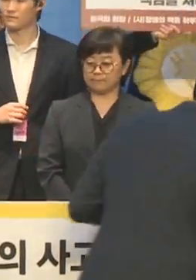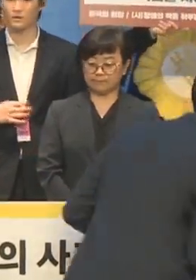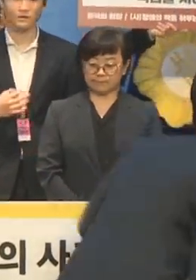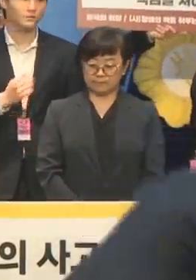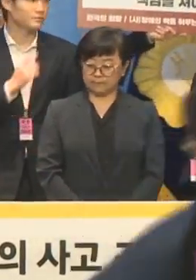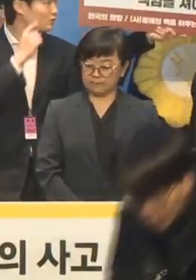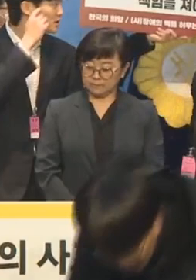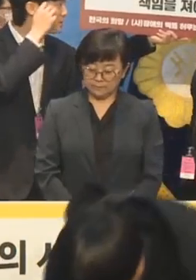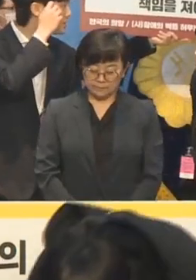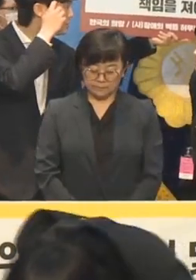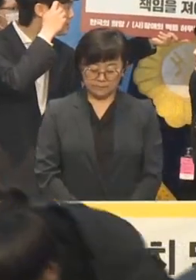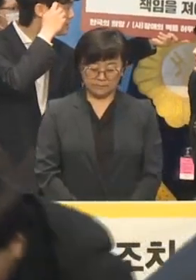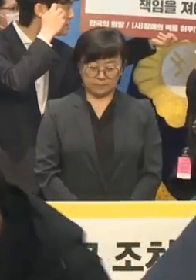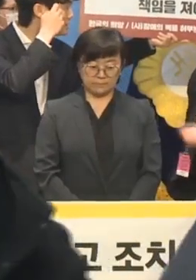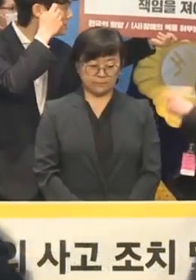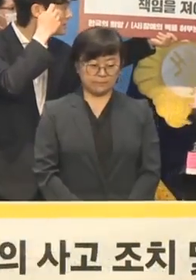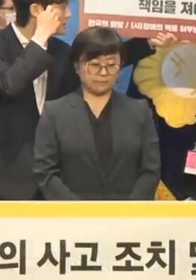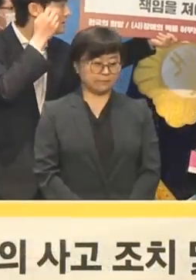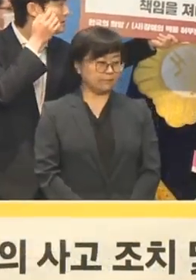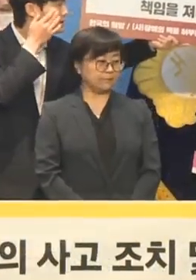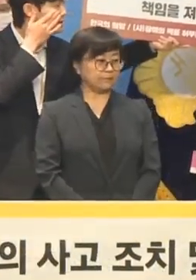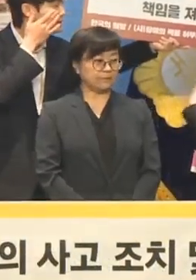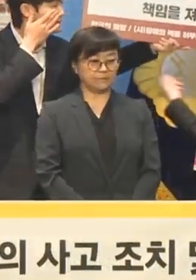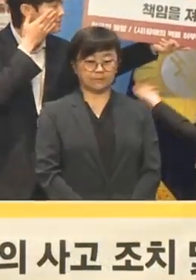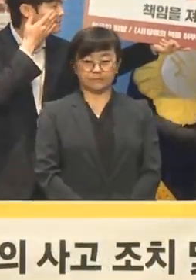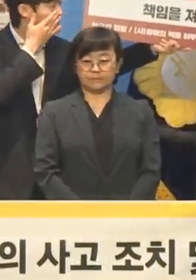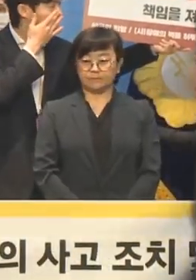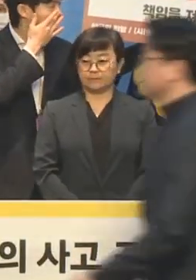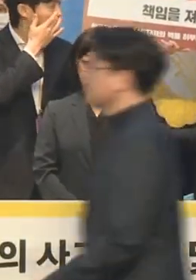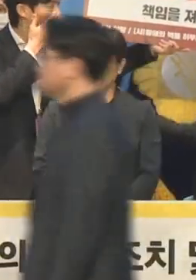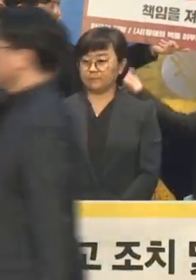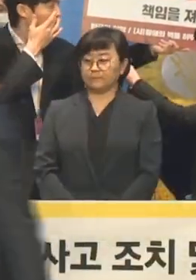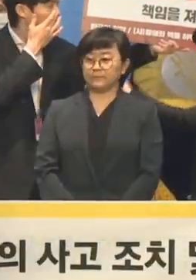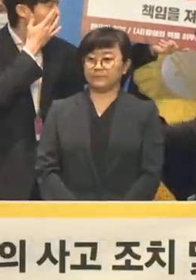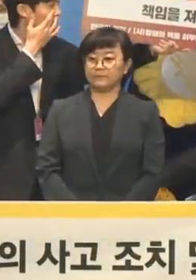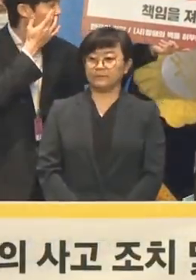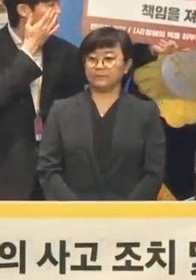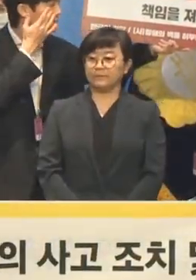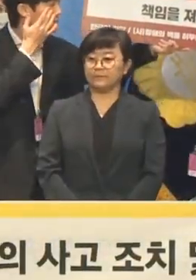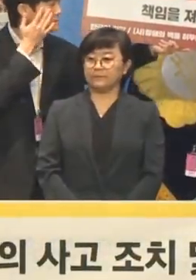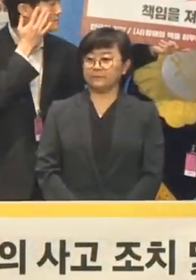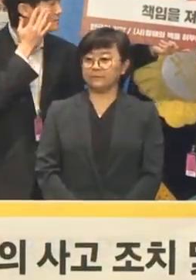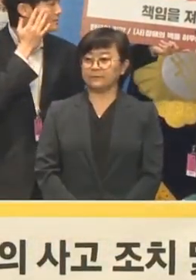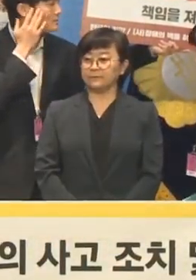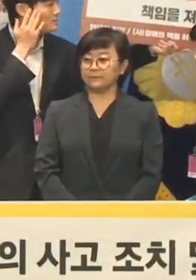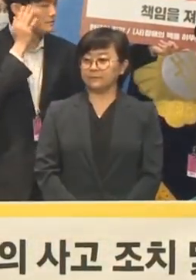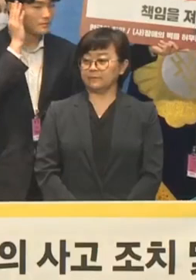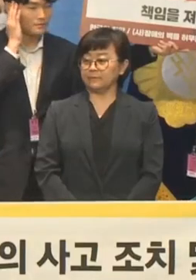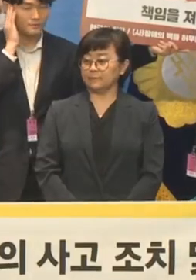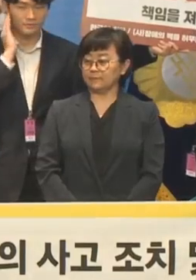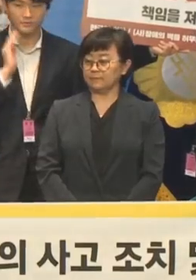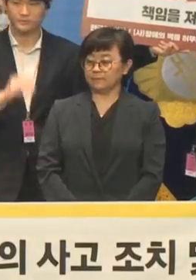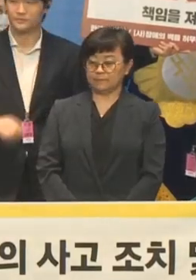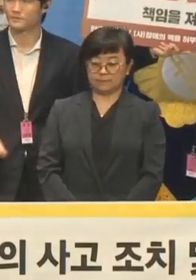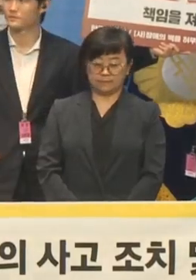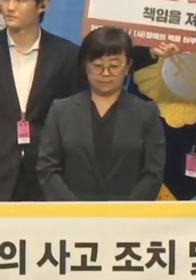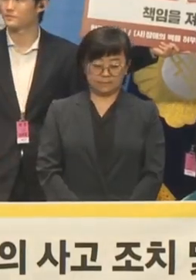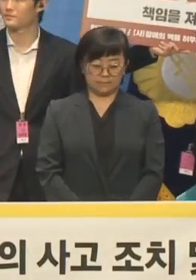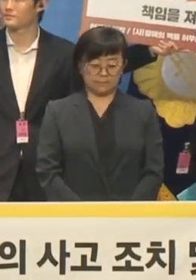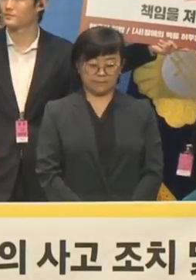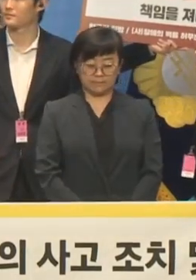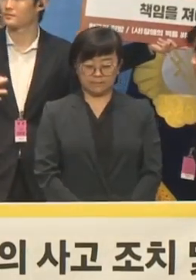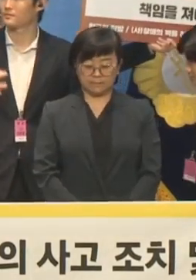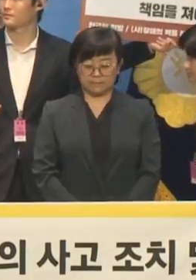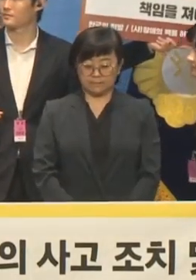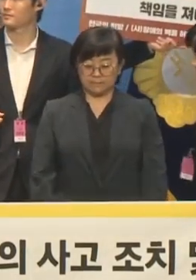발표. 부회장님이 1번 아니에요? 제가 먼저 하고 정변호사 하고 그러니까 제가 세 번째 하면 되나요? 모두 발언. 그러니까